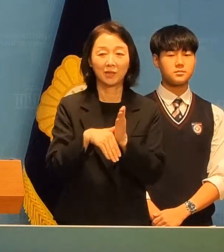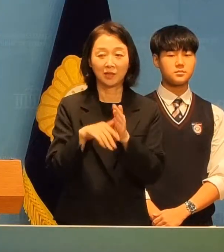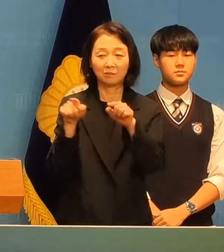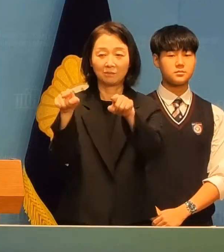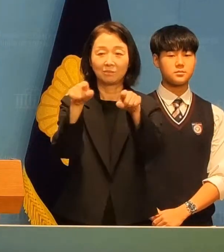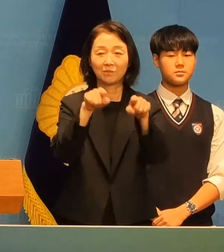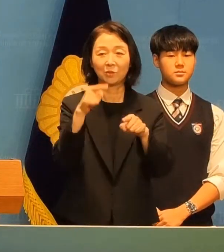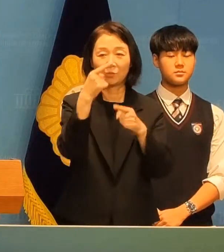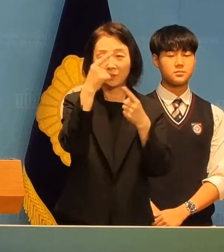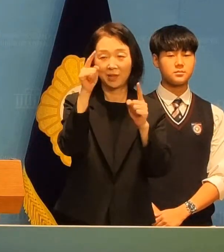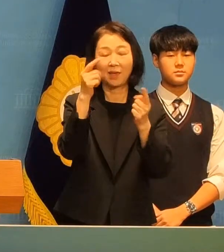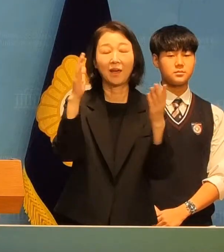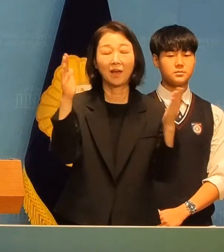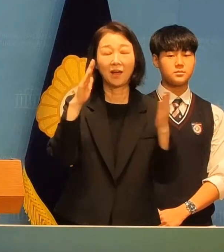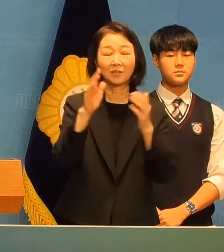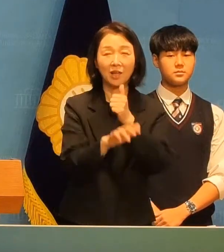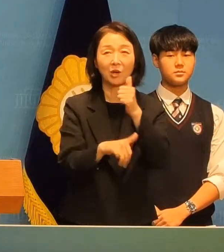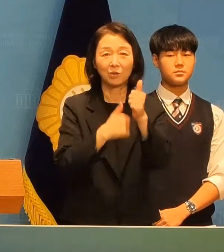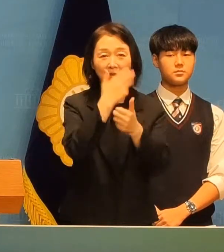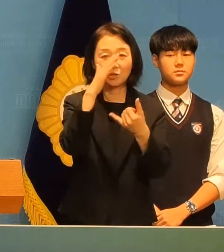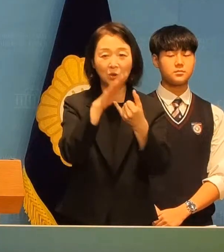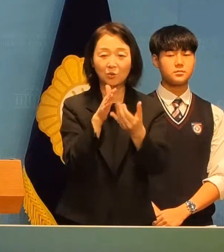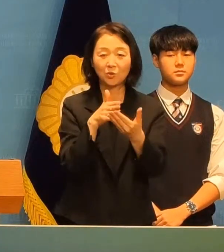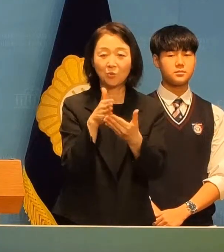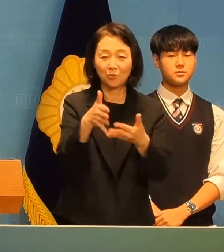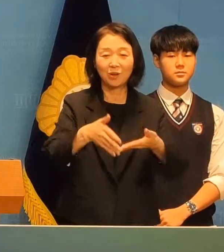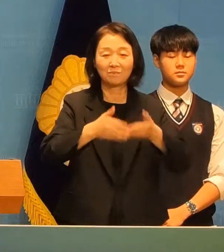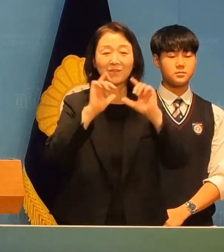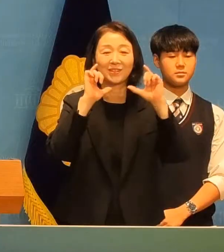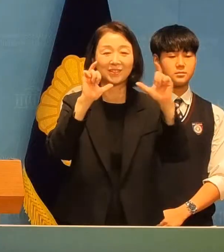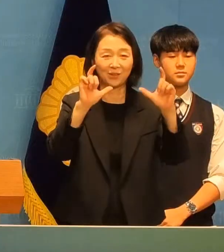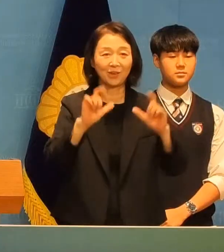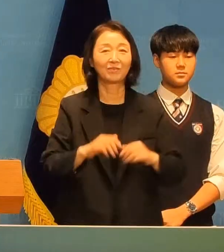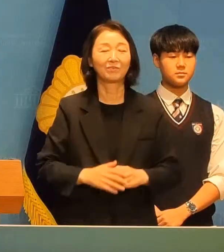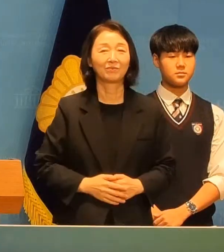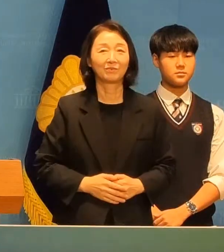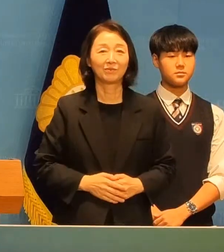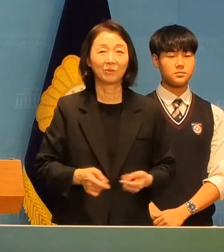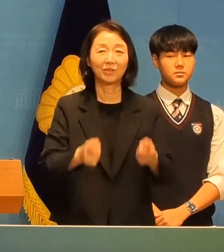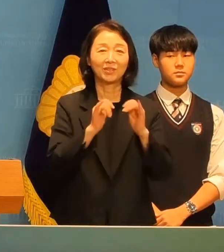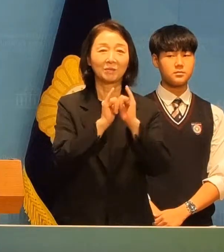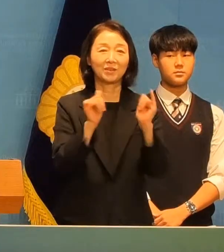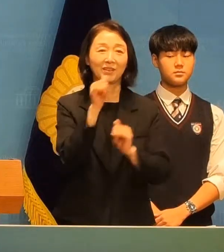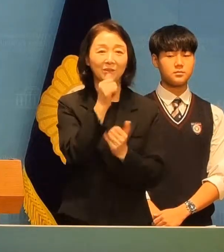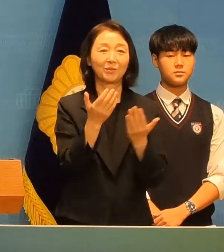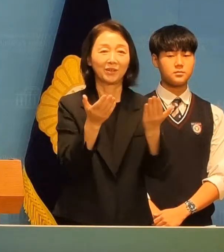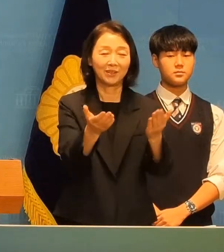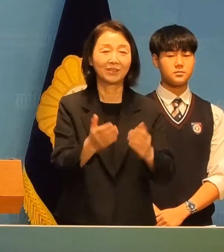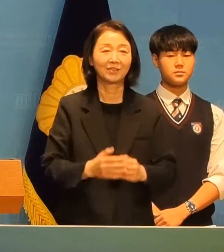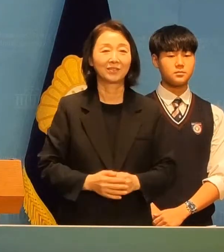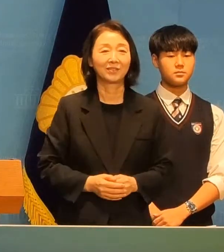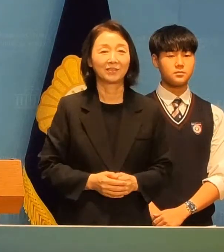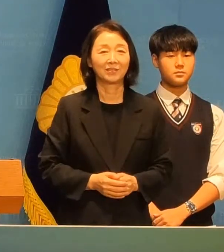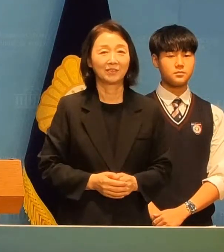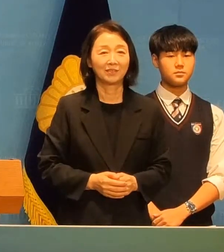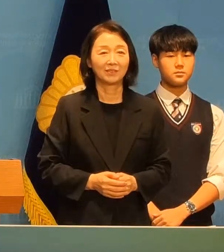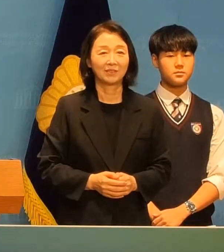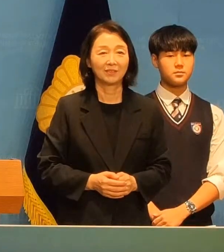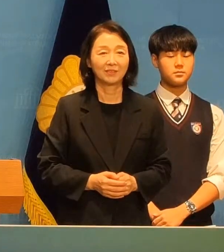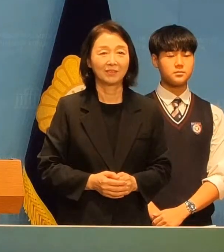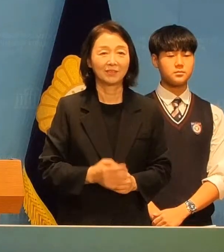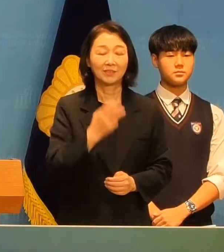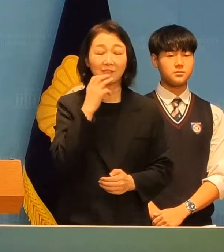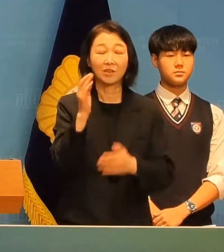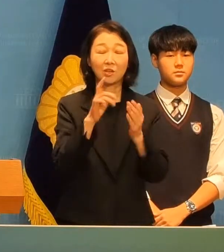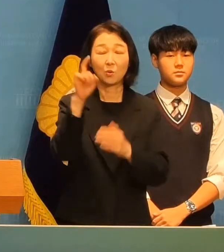청소년 특별분과 출범을 선언하는 자리입니다. 그럼 먼저 참석해 주신 분들을 소개해 드리겠습니다. 경기 고양시병을 지역구로